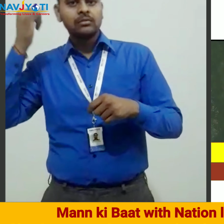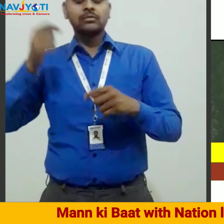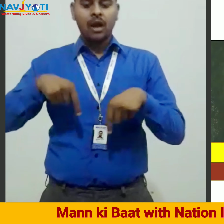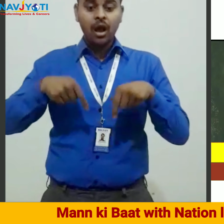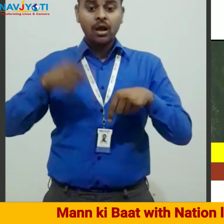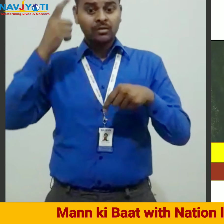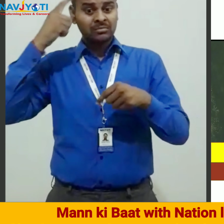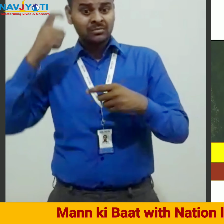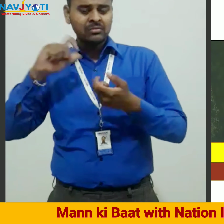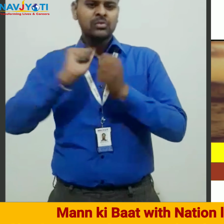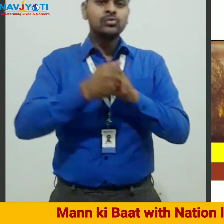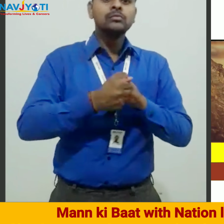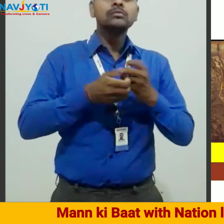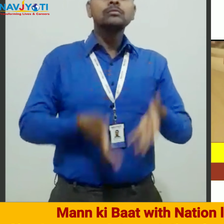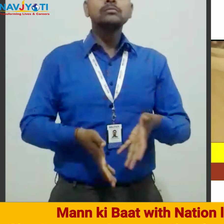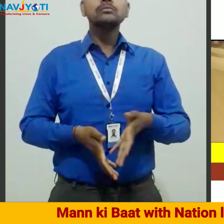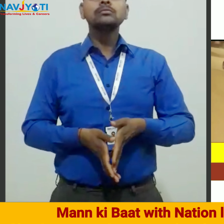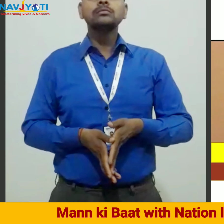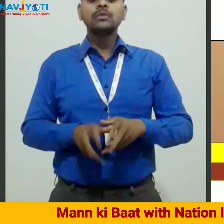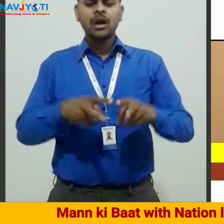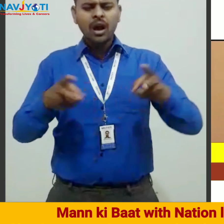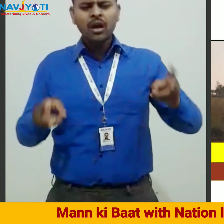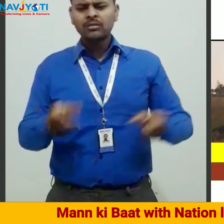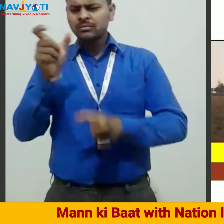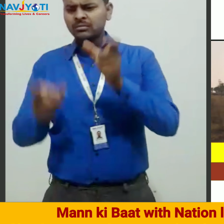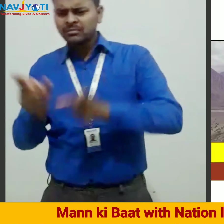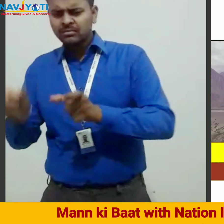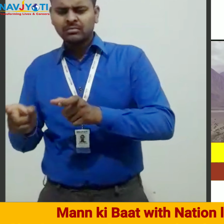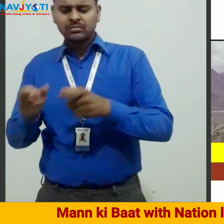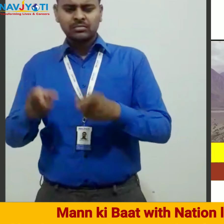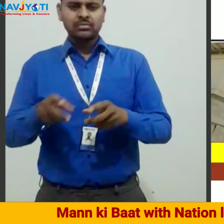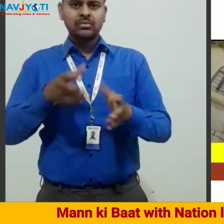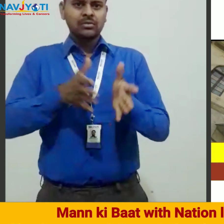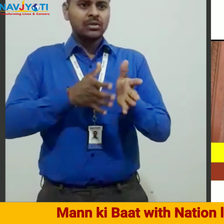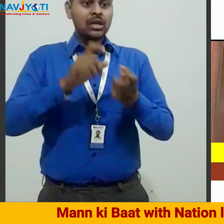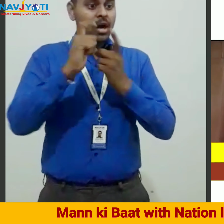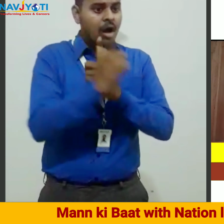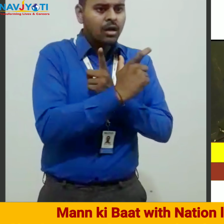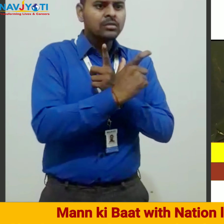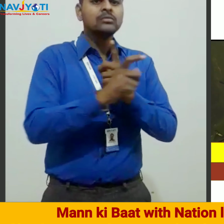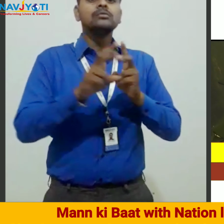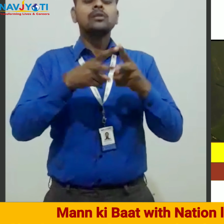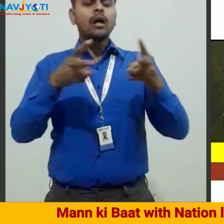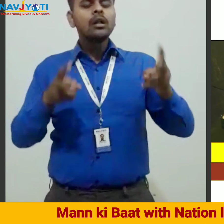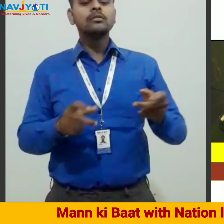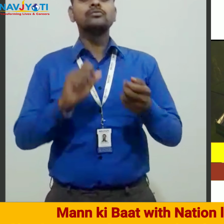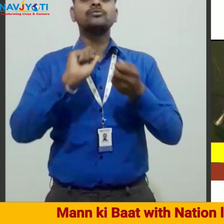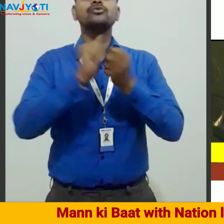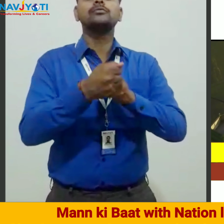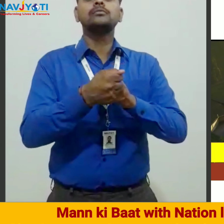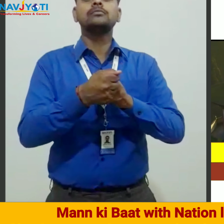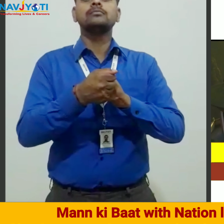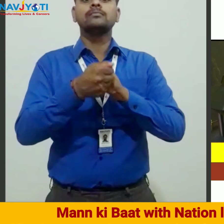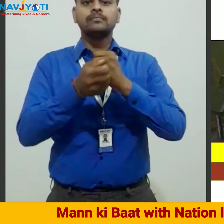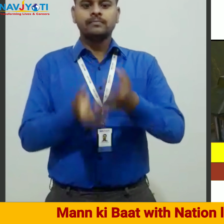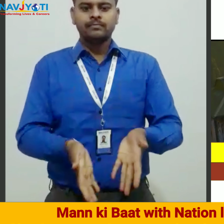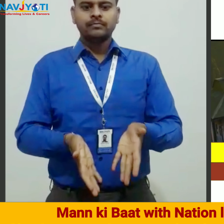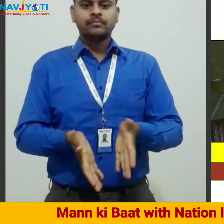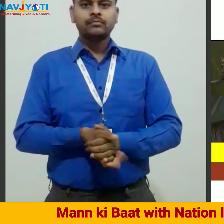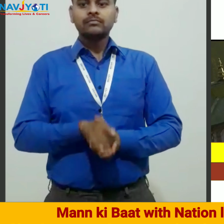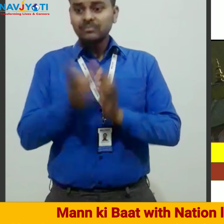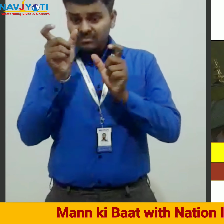जिस पर मेरा हक नहीं है, उसे मैं दूसरे से छीन लेता हूं, उसे छीनकर उपयोग में लाता हूं